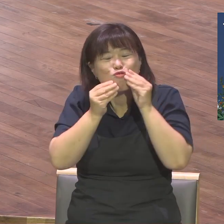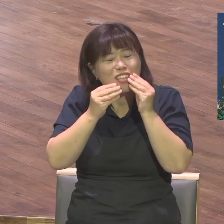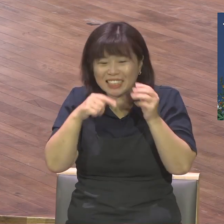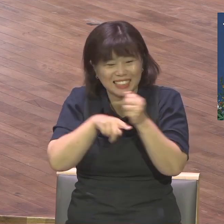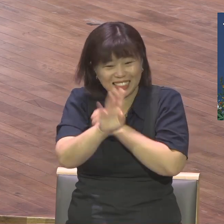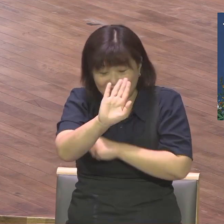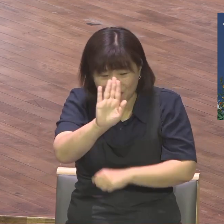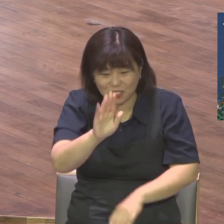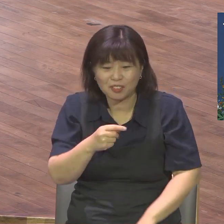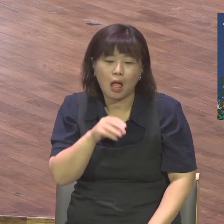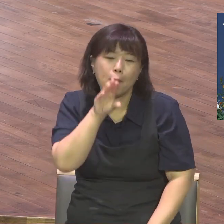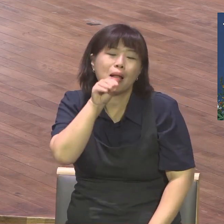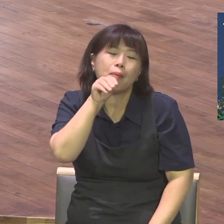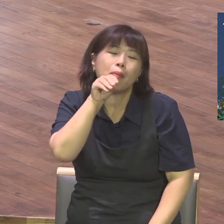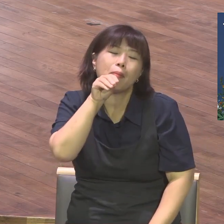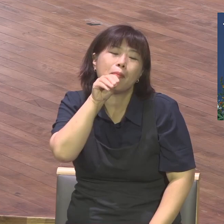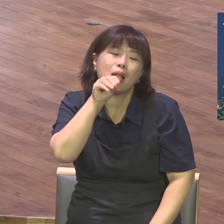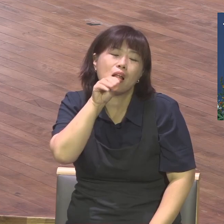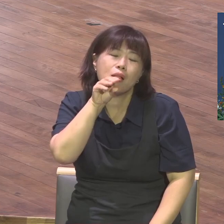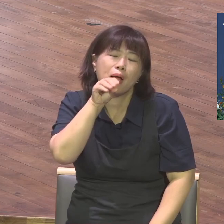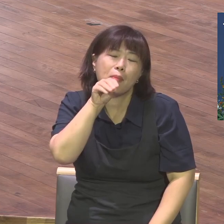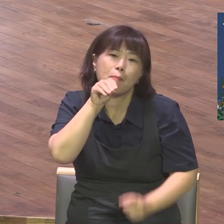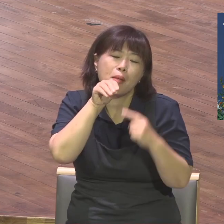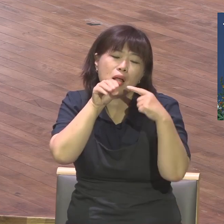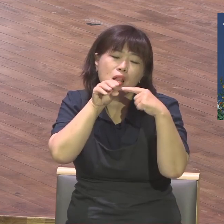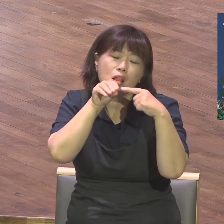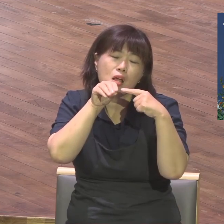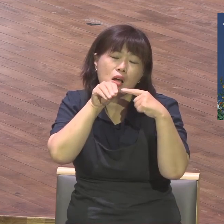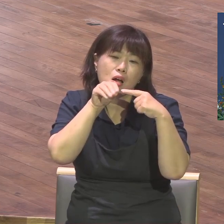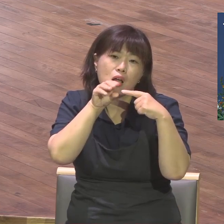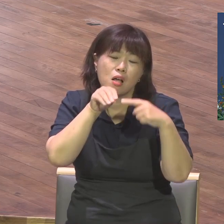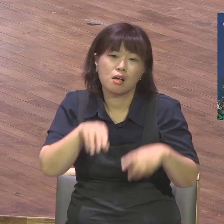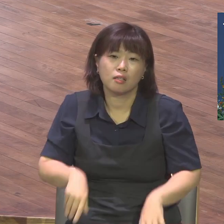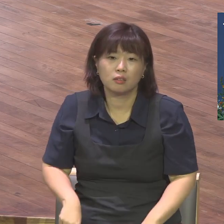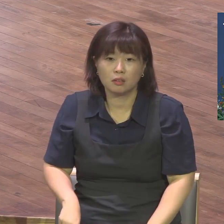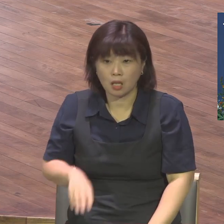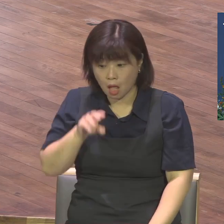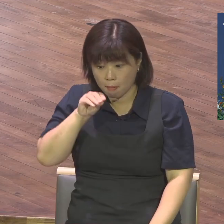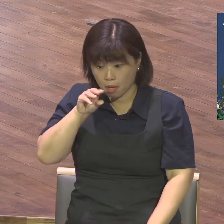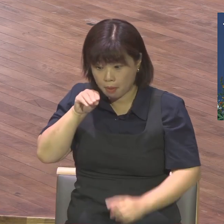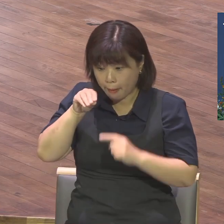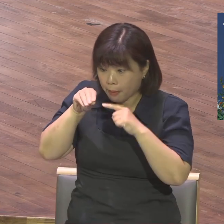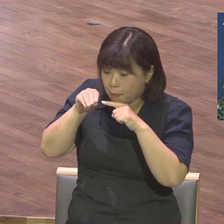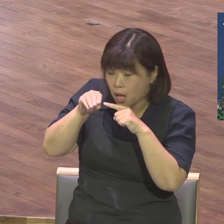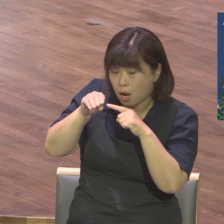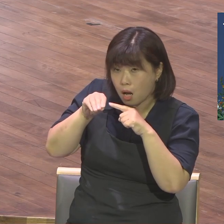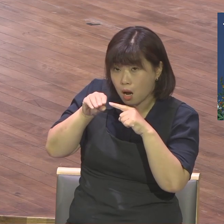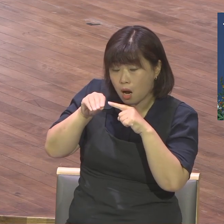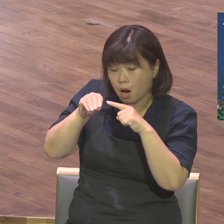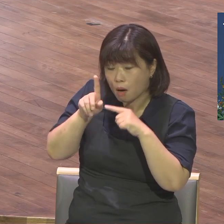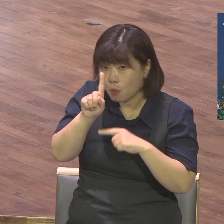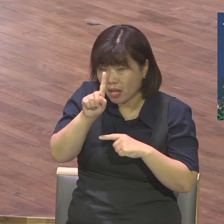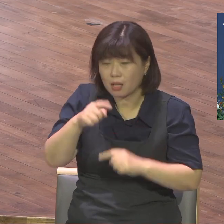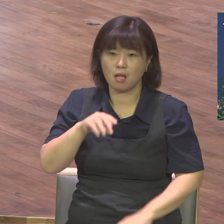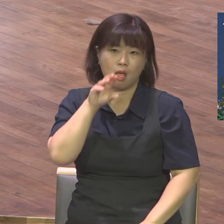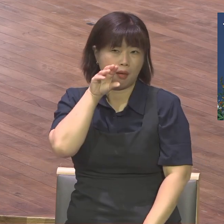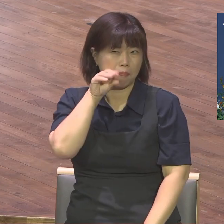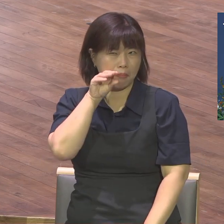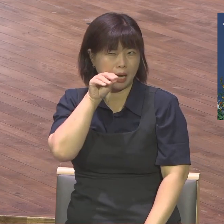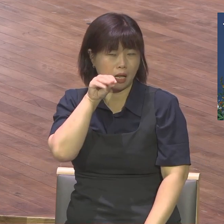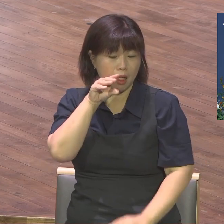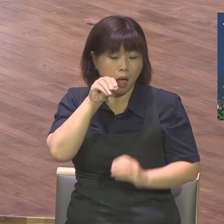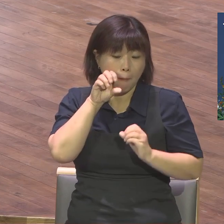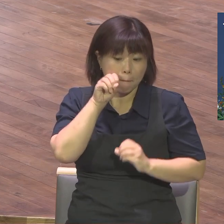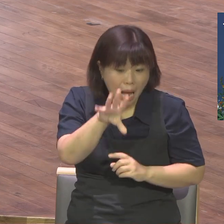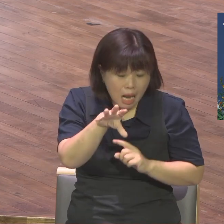속에 있으면 생각이고. 이들은요, 이 이스라엘 사람들은 말이 내 속에 있으면 생각이고 그 입을